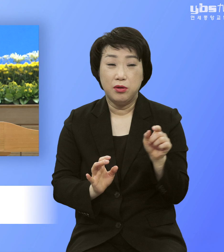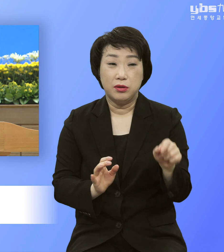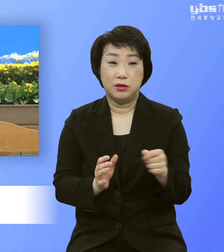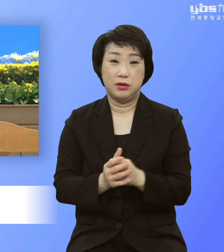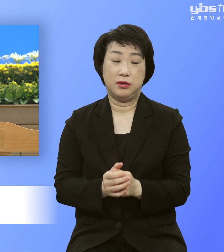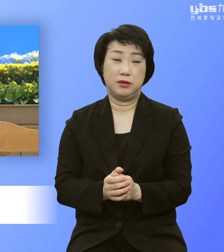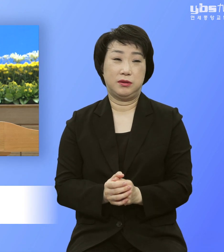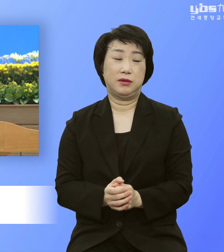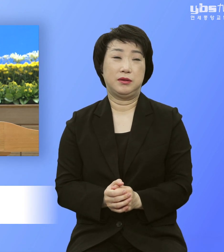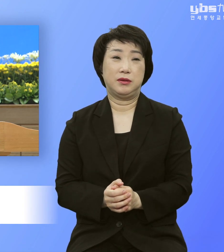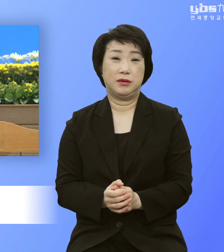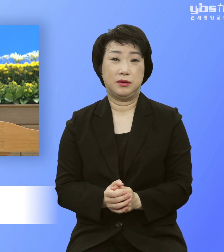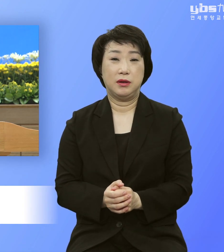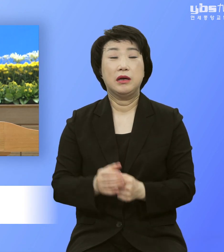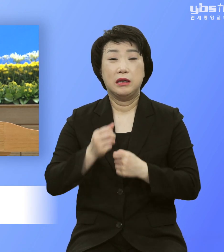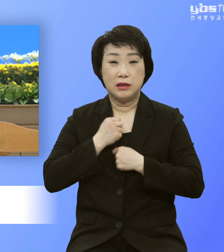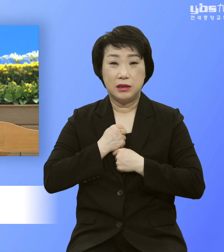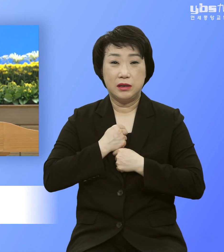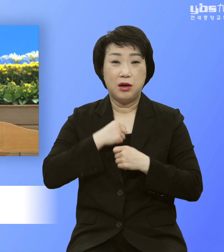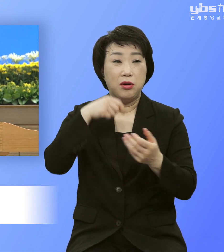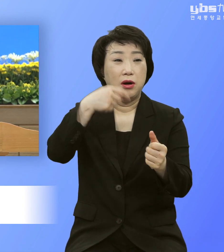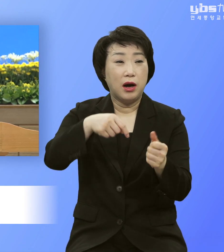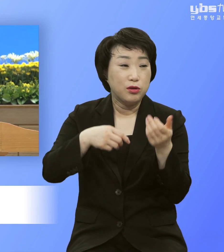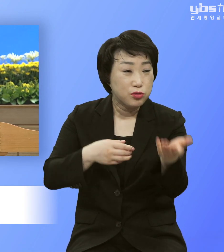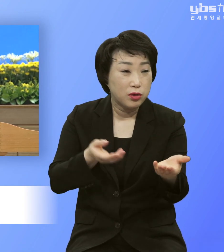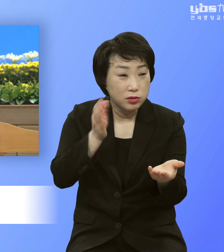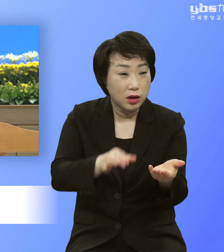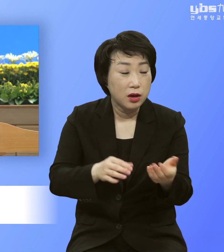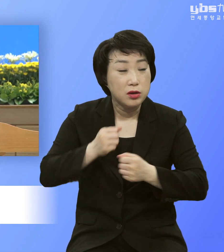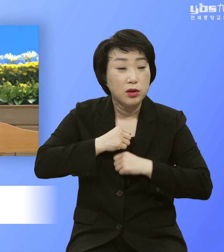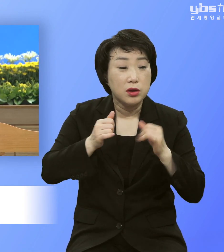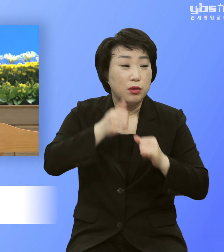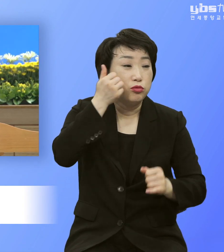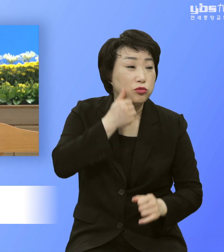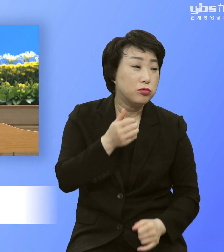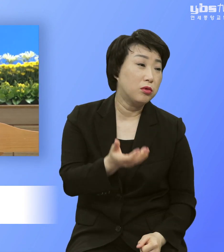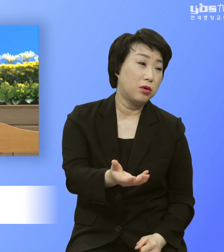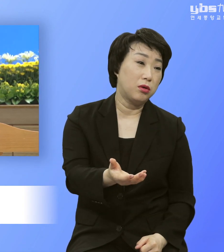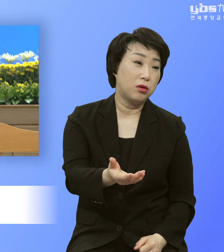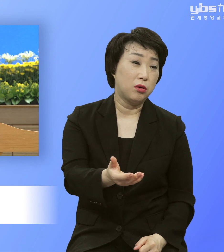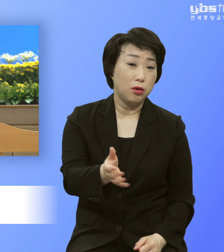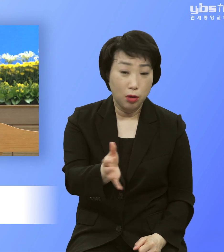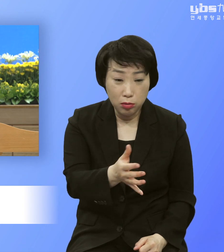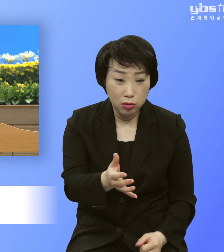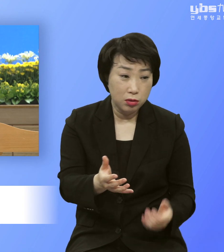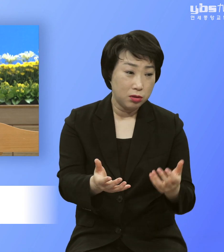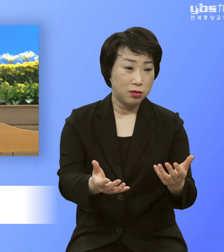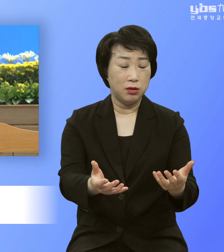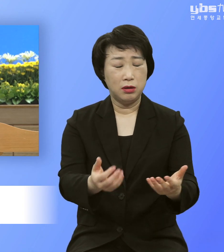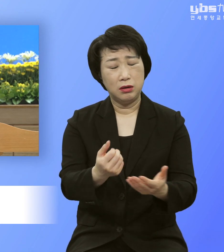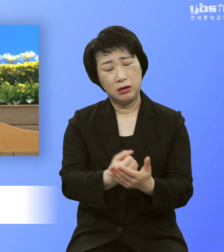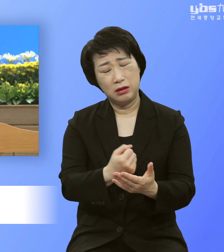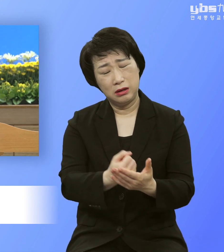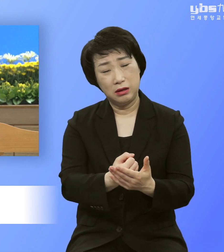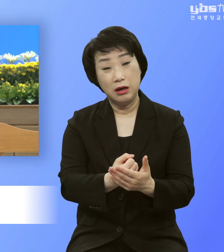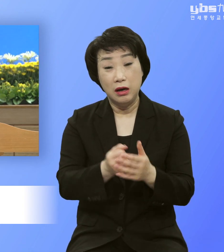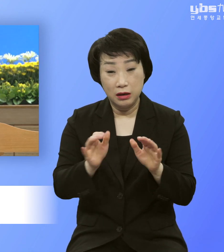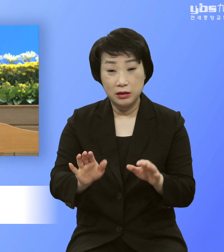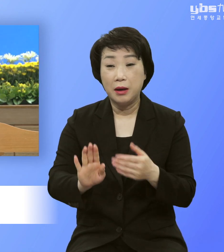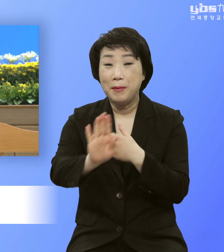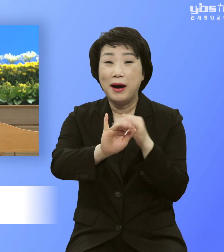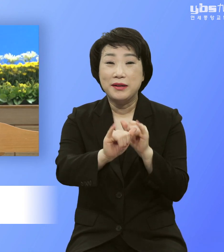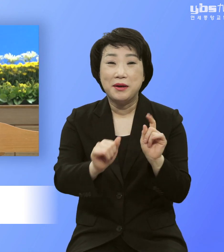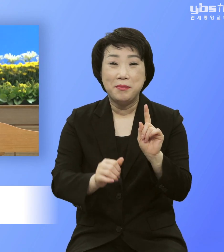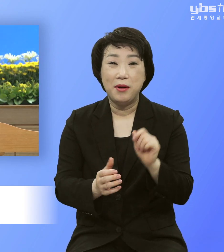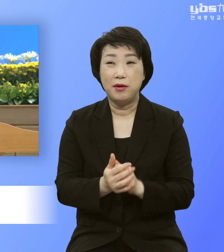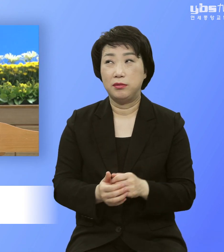계속 지키라고 늘 율법을 지키는 자가 누가 있어? 아무도 없어. 근데